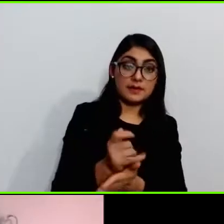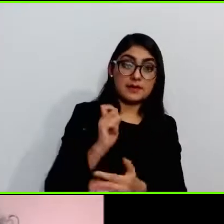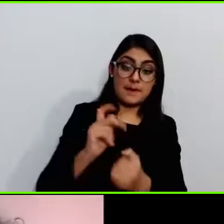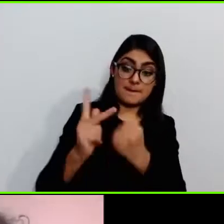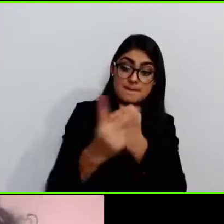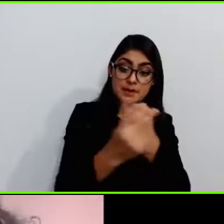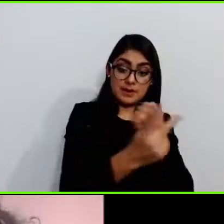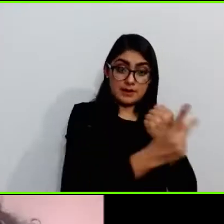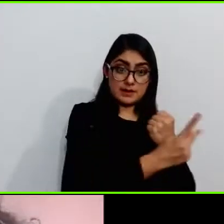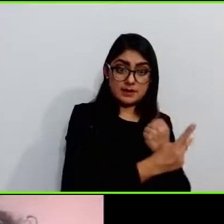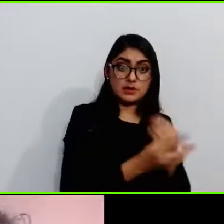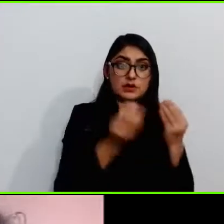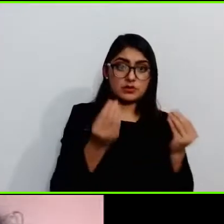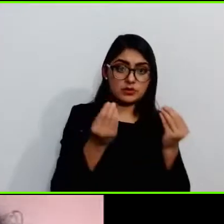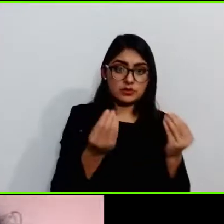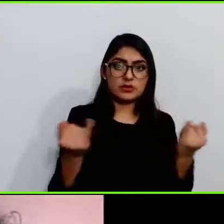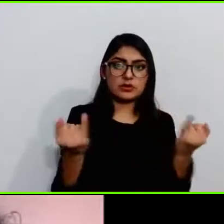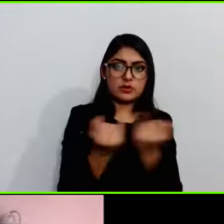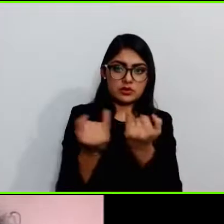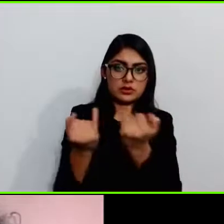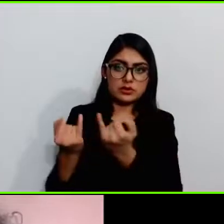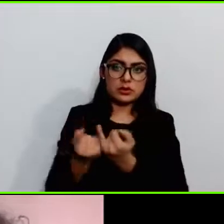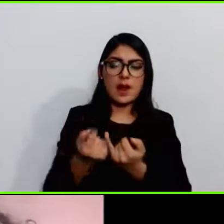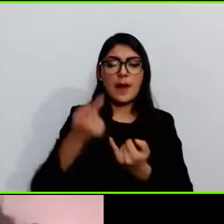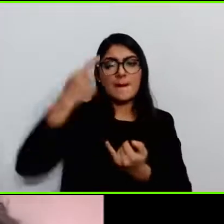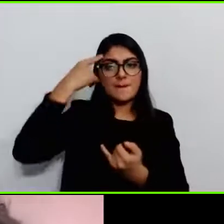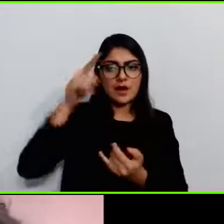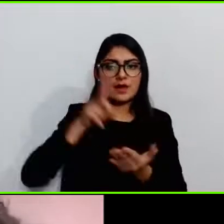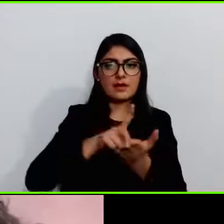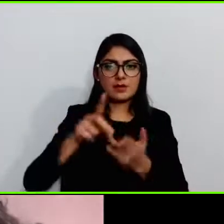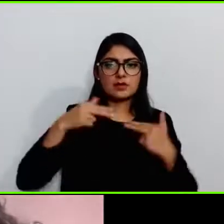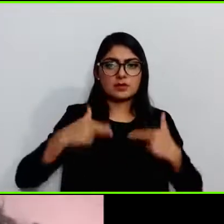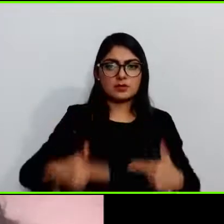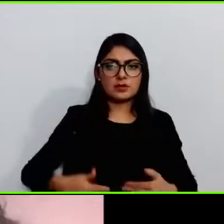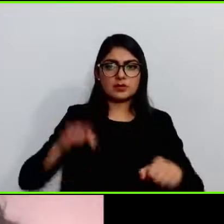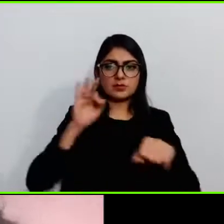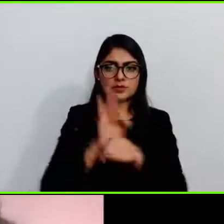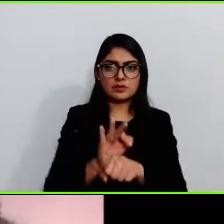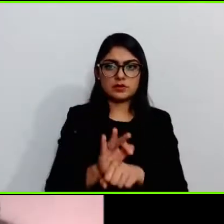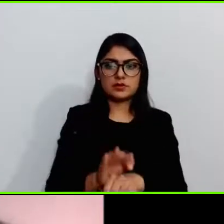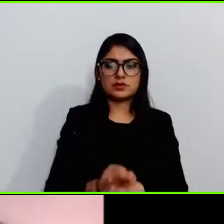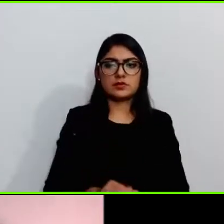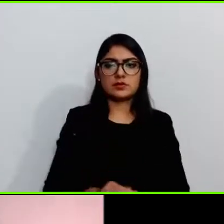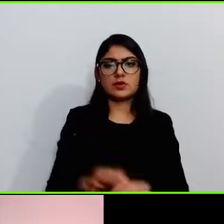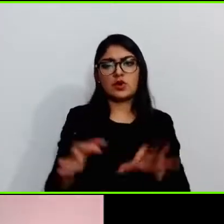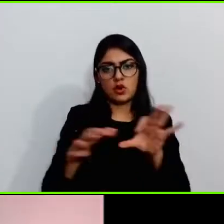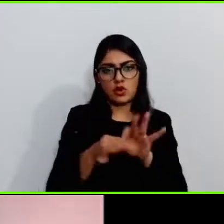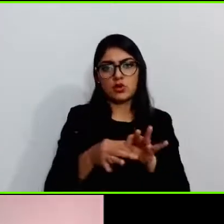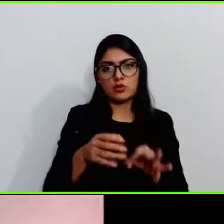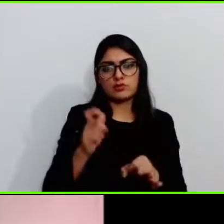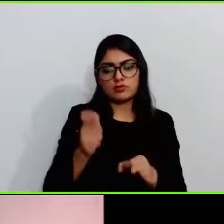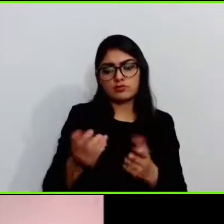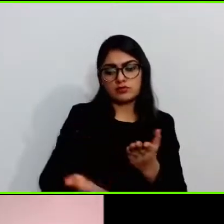trayectoria importante, digamos, en la protección de los derechos humanos a través de vía jurisdiccional.